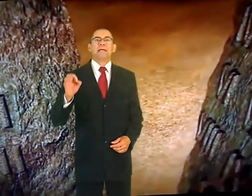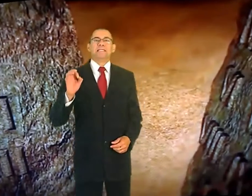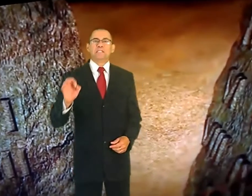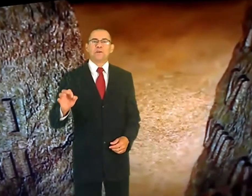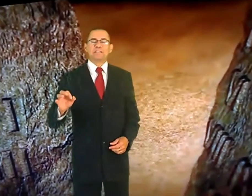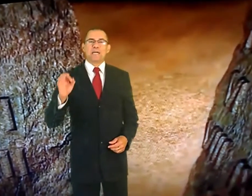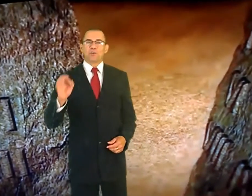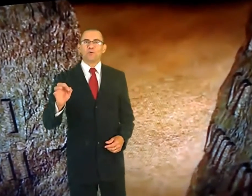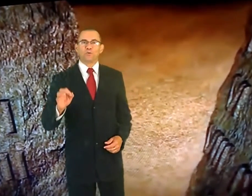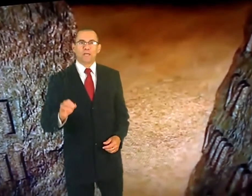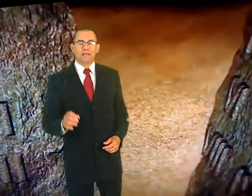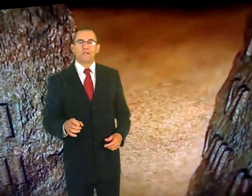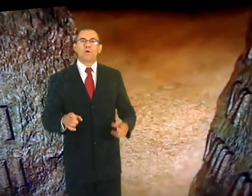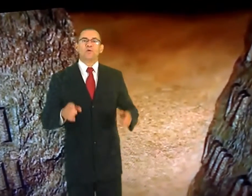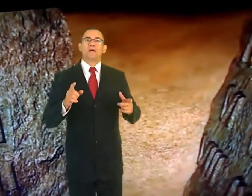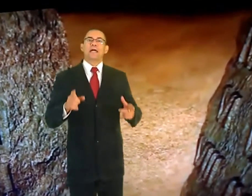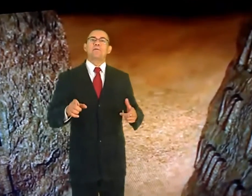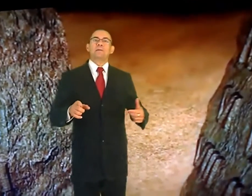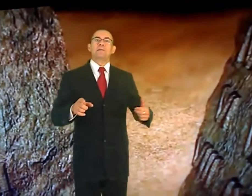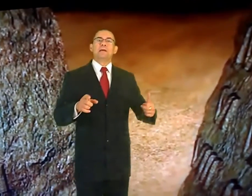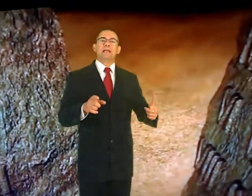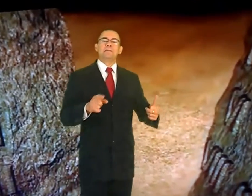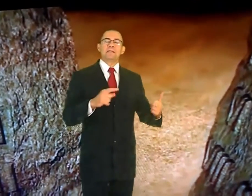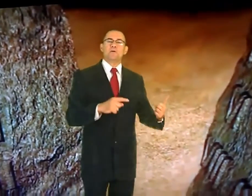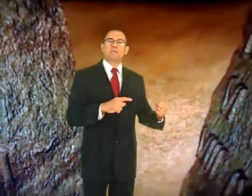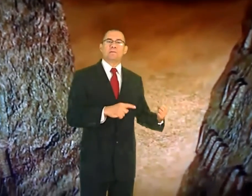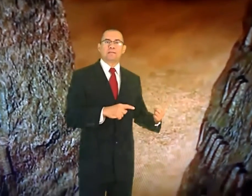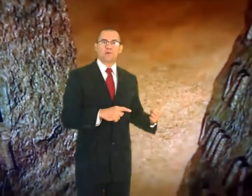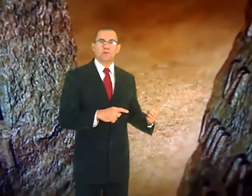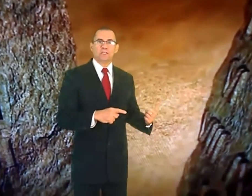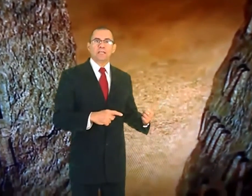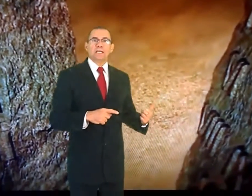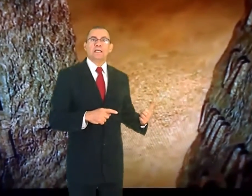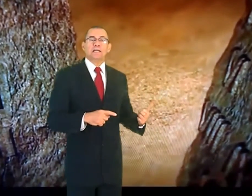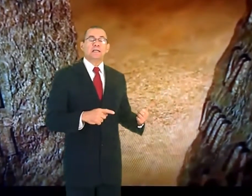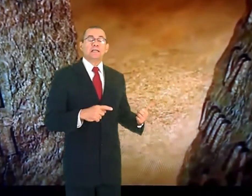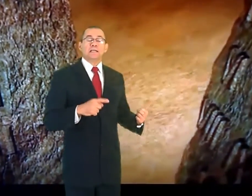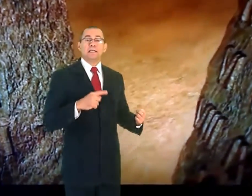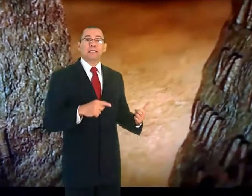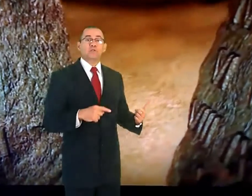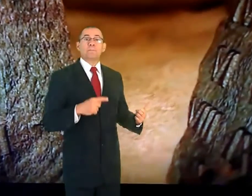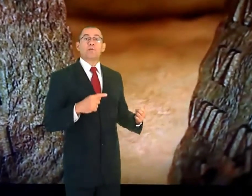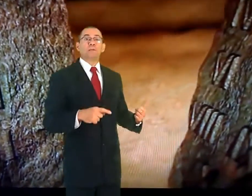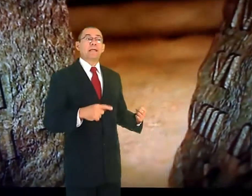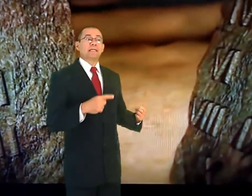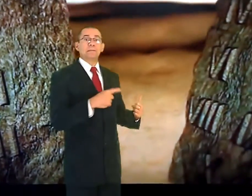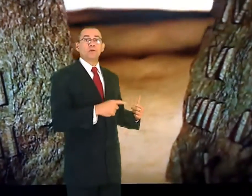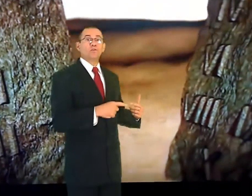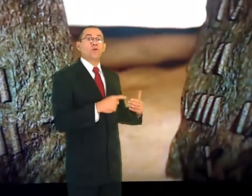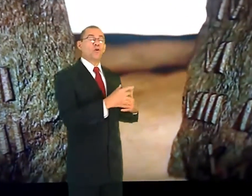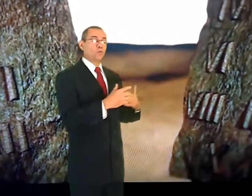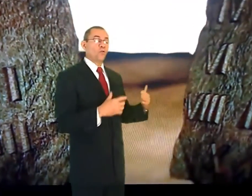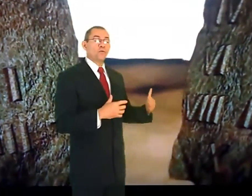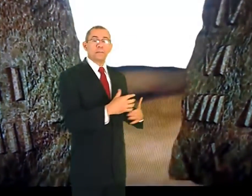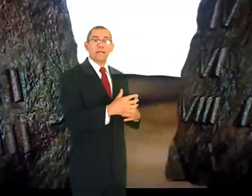bendiciones a todos ustedes usted acabo de ver el vídeo de liberación y de hecho es posible que este vídeo no fue